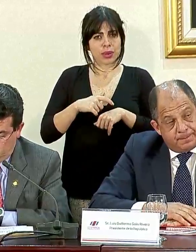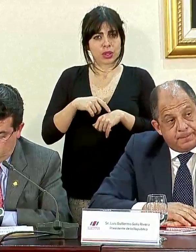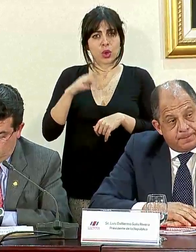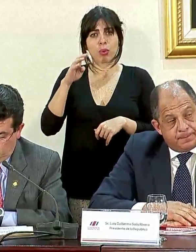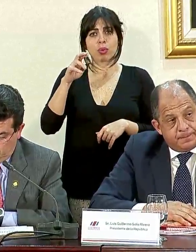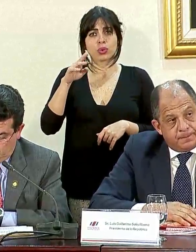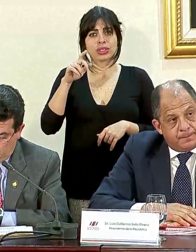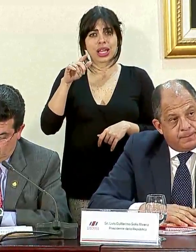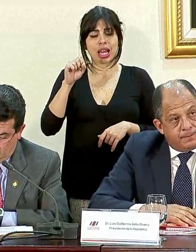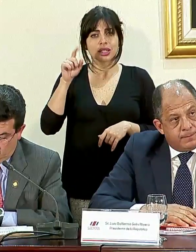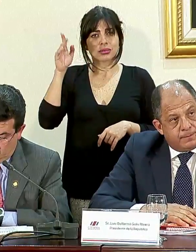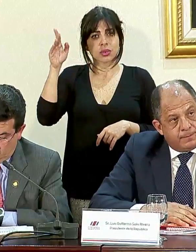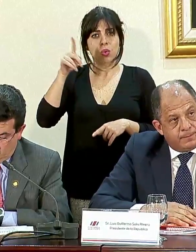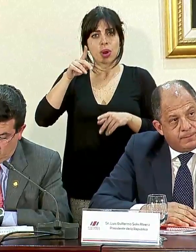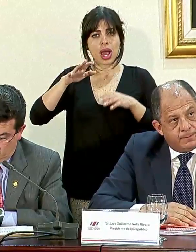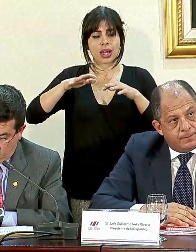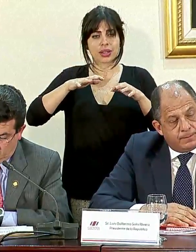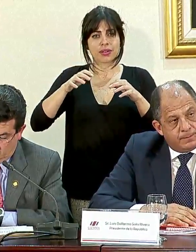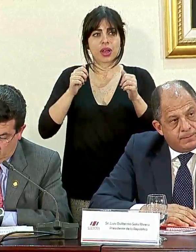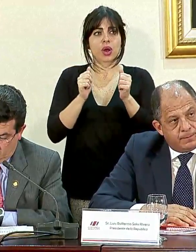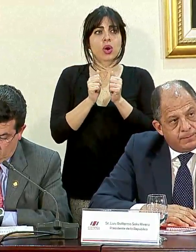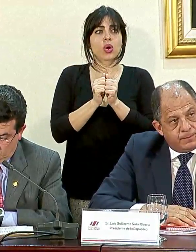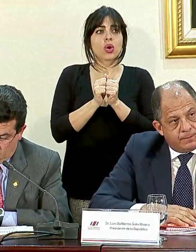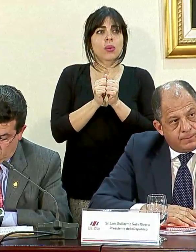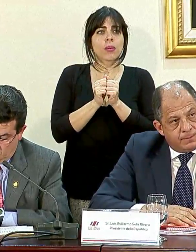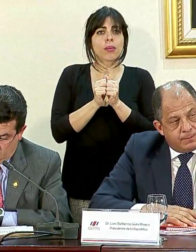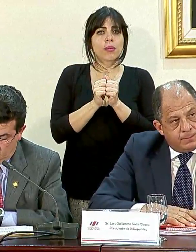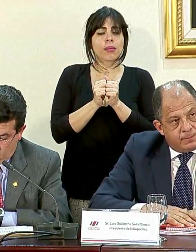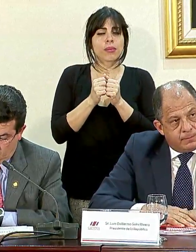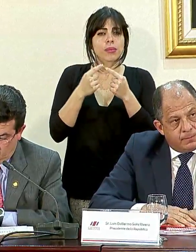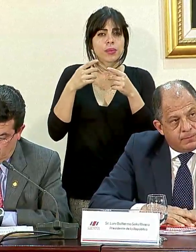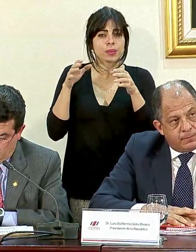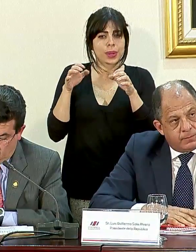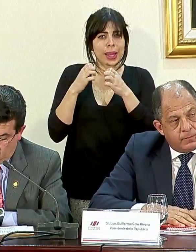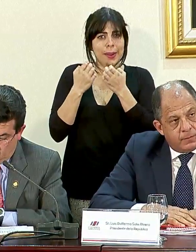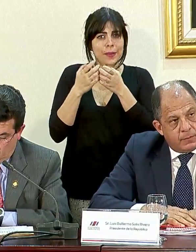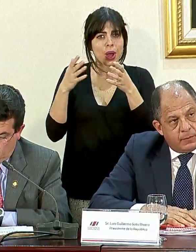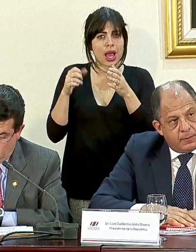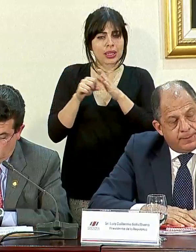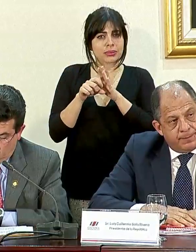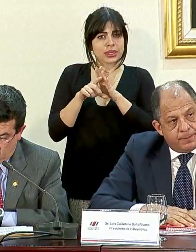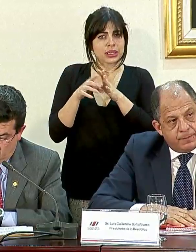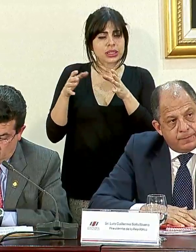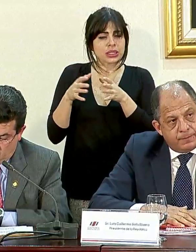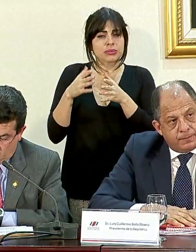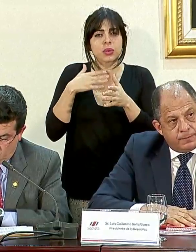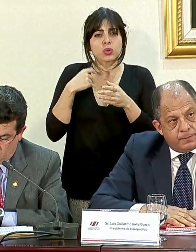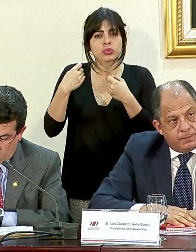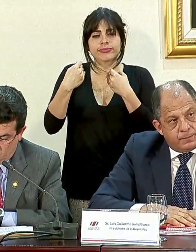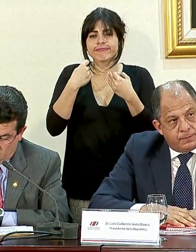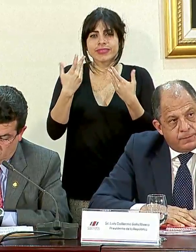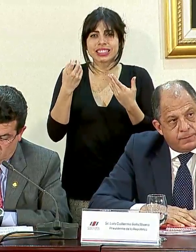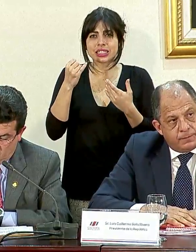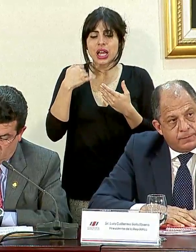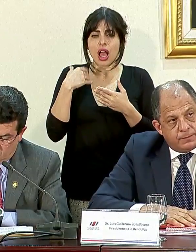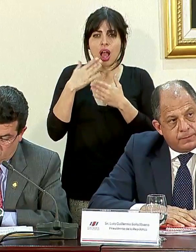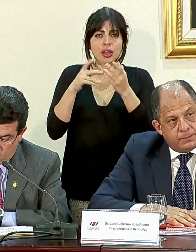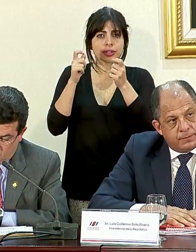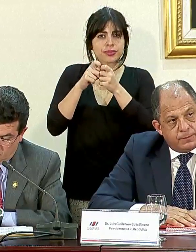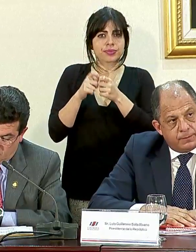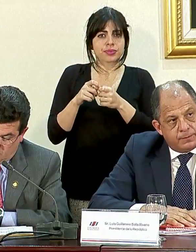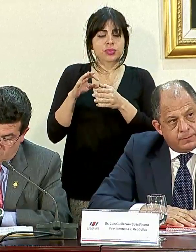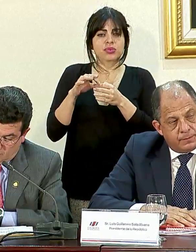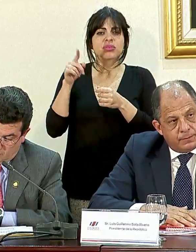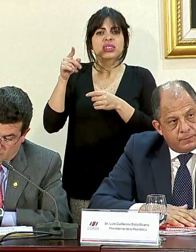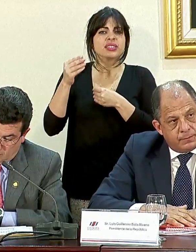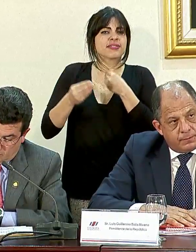Bruselas, entiendo, en una actividad con una delegación grande de la Asamblea. Me gustaría saber si hay detalles de